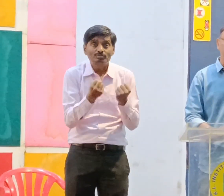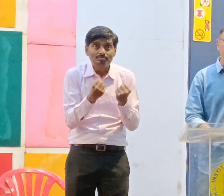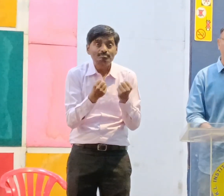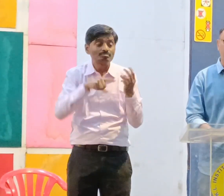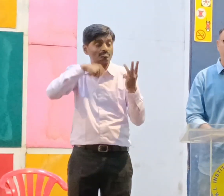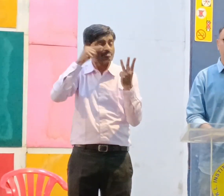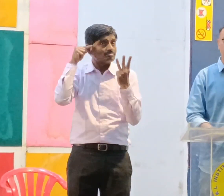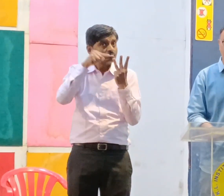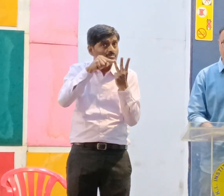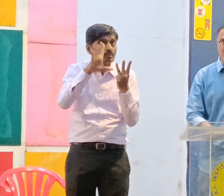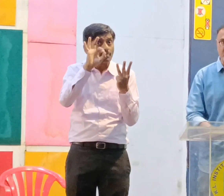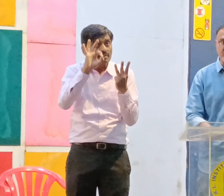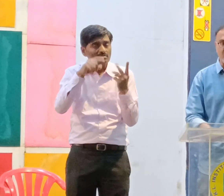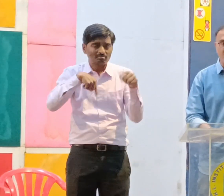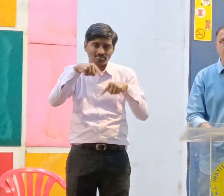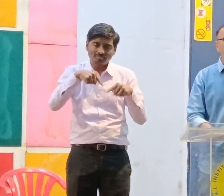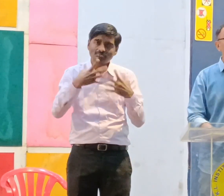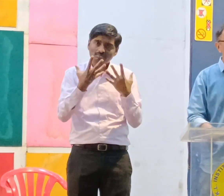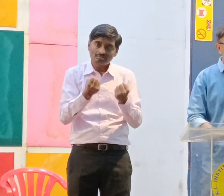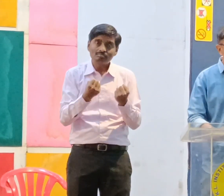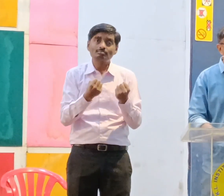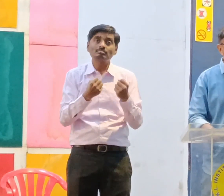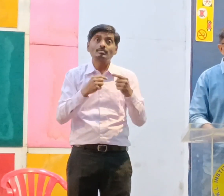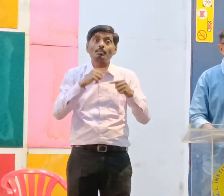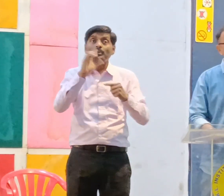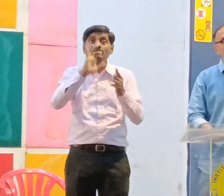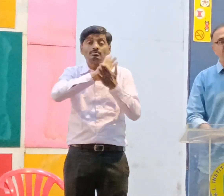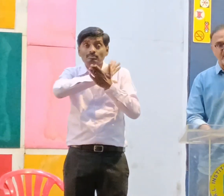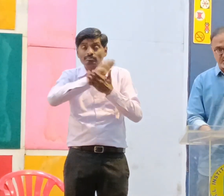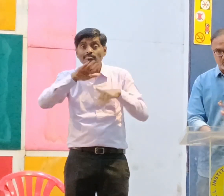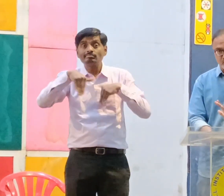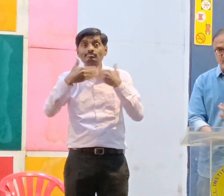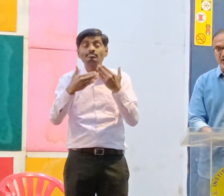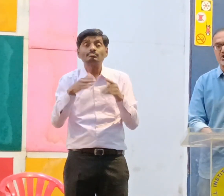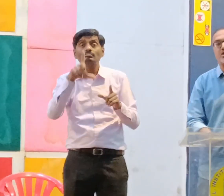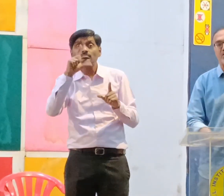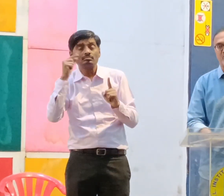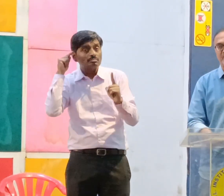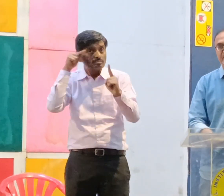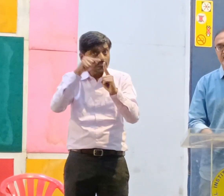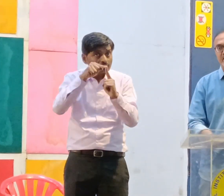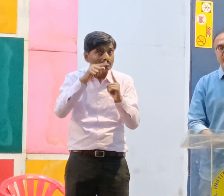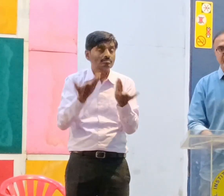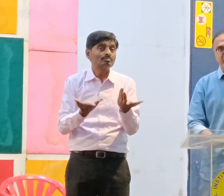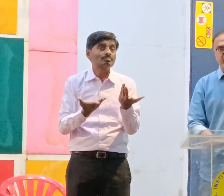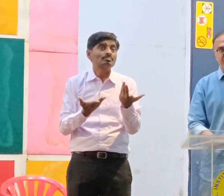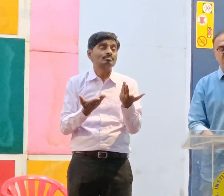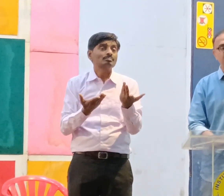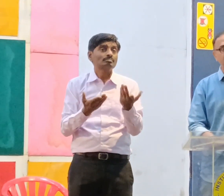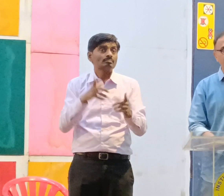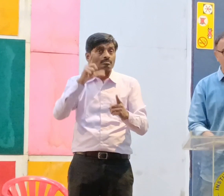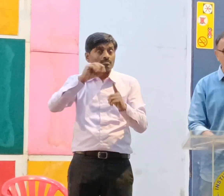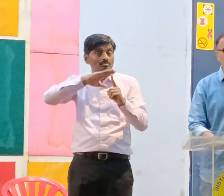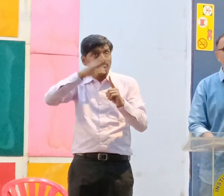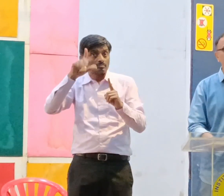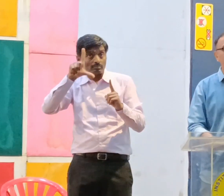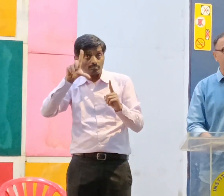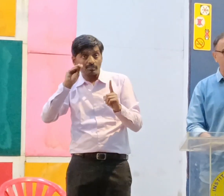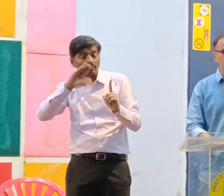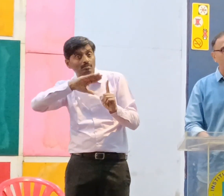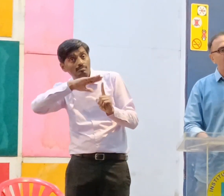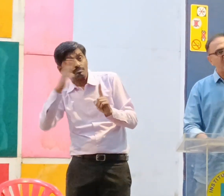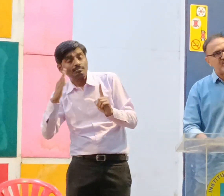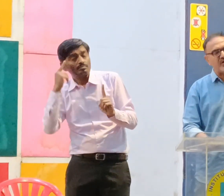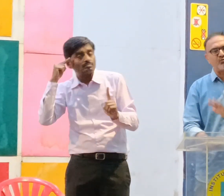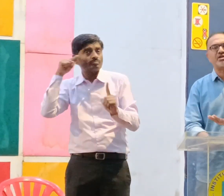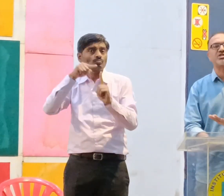પછી 50 રન સુધી જાઓ 50 રન પૂરા થાય પછી હું 80 સુધીનું લક્ષ્ય રાખું અને એકવાર 80-85 રન સુધી